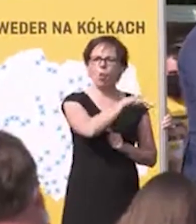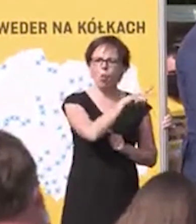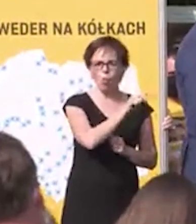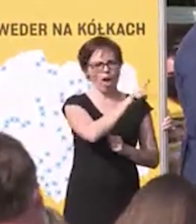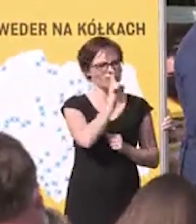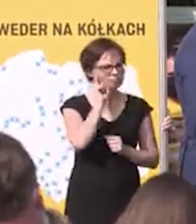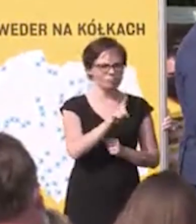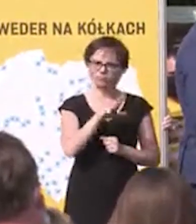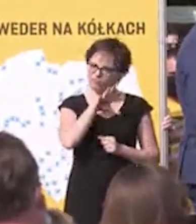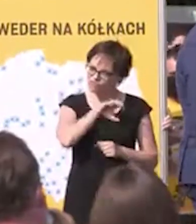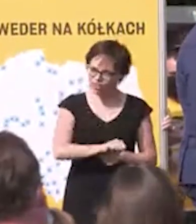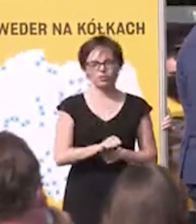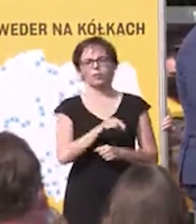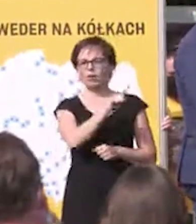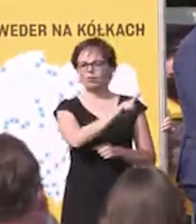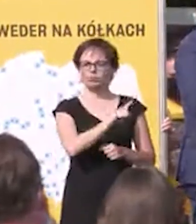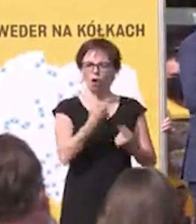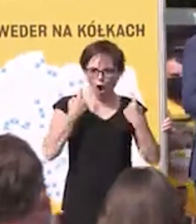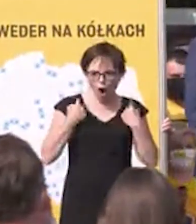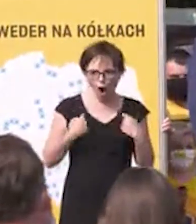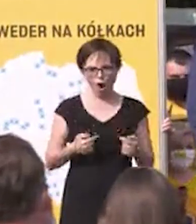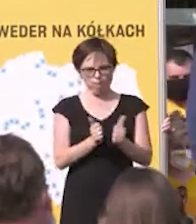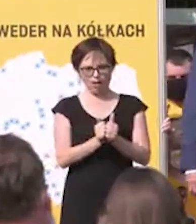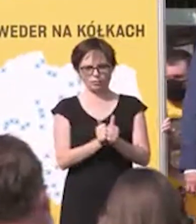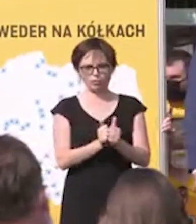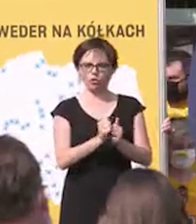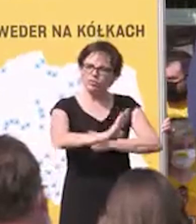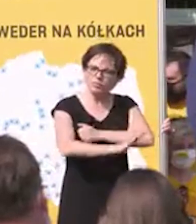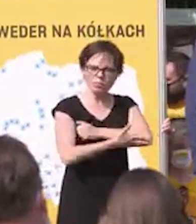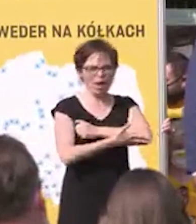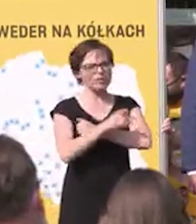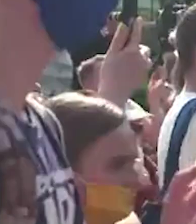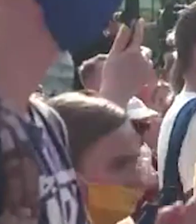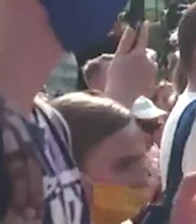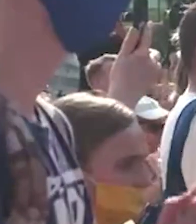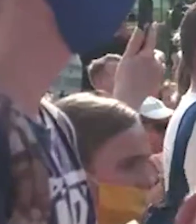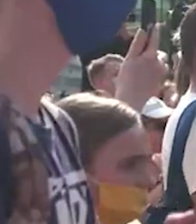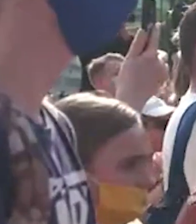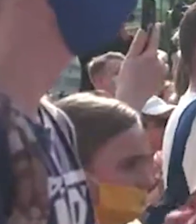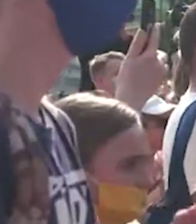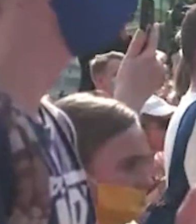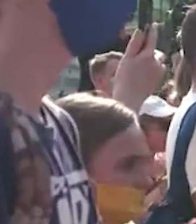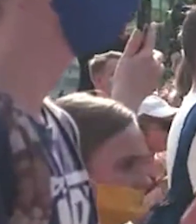obecność, wsparcie, nie znajduje słów, żeby wyrazić swoją wdzięczność.